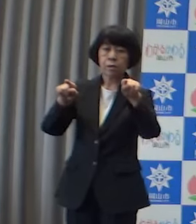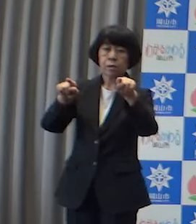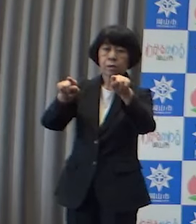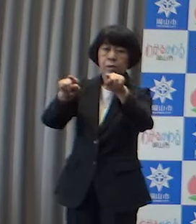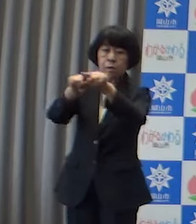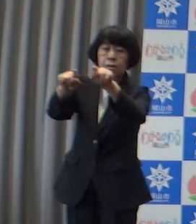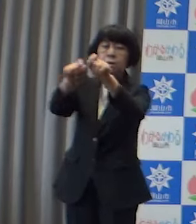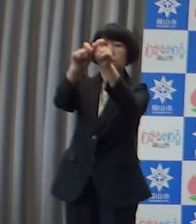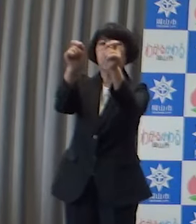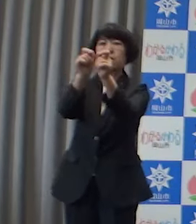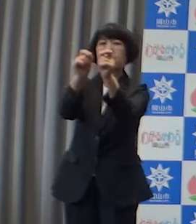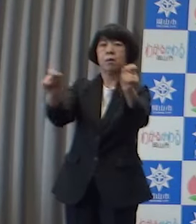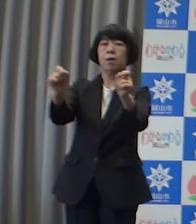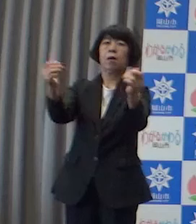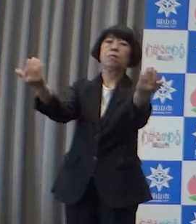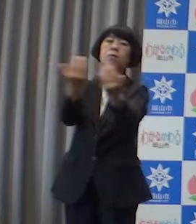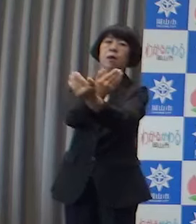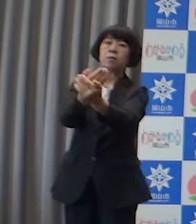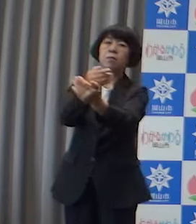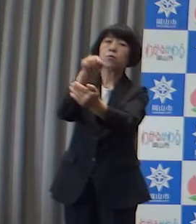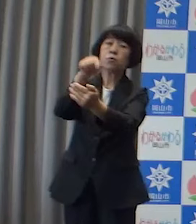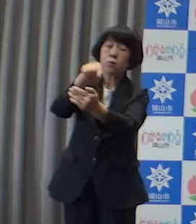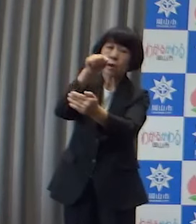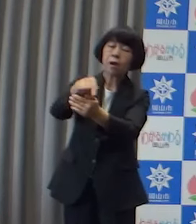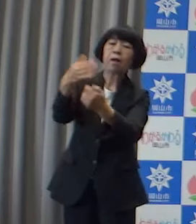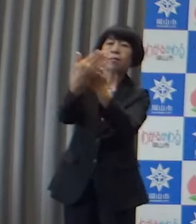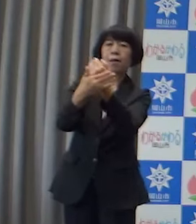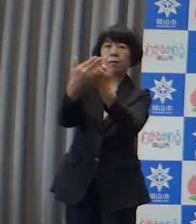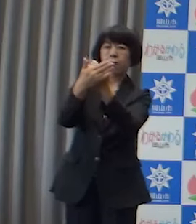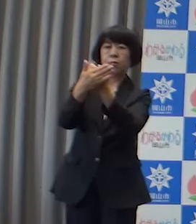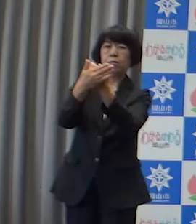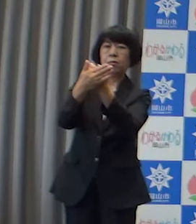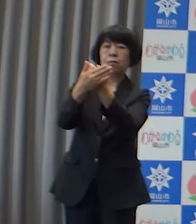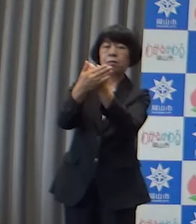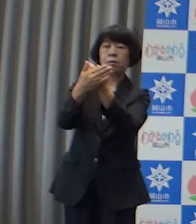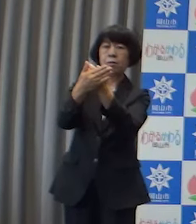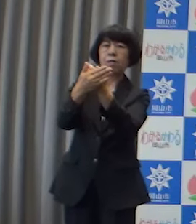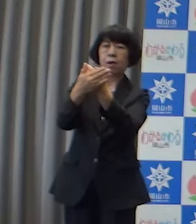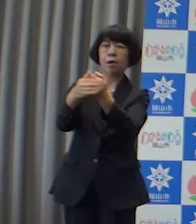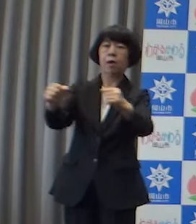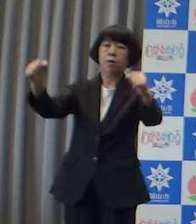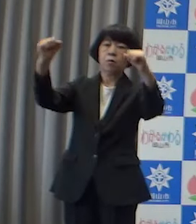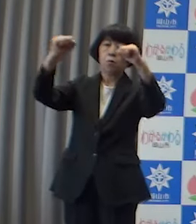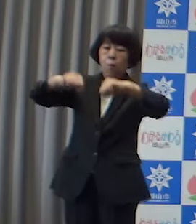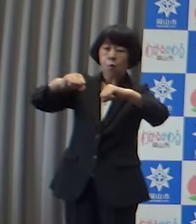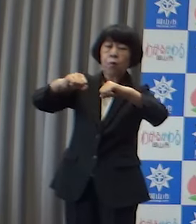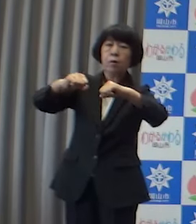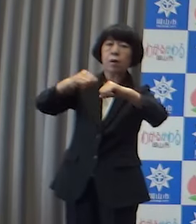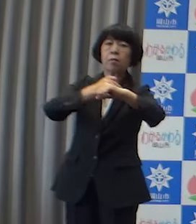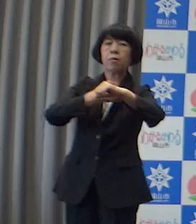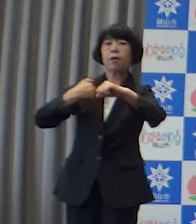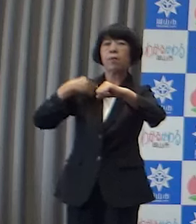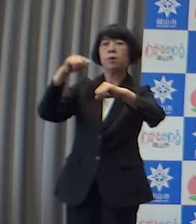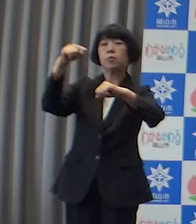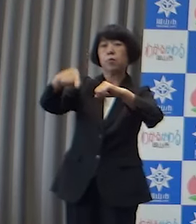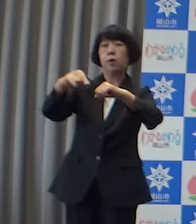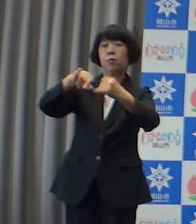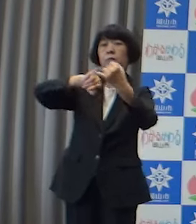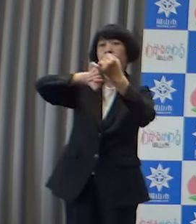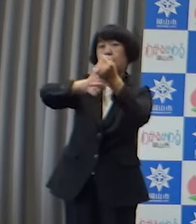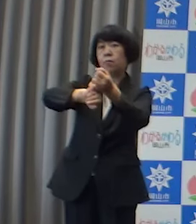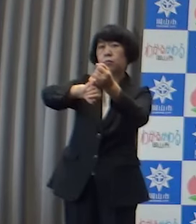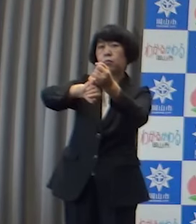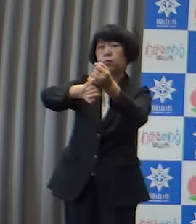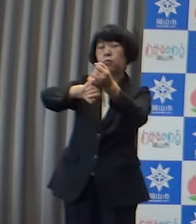ができればその合意を守っていく、 ということなんじゃないかなという